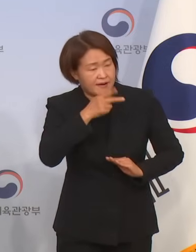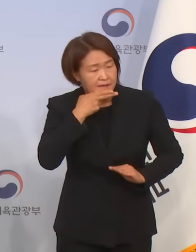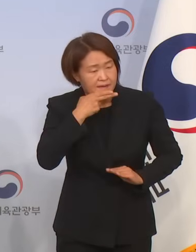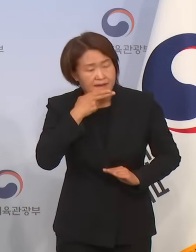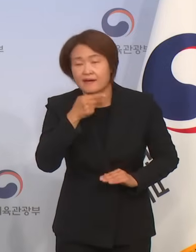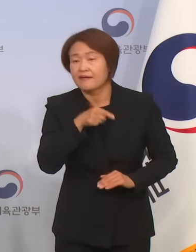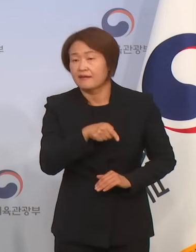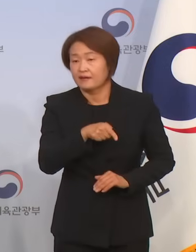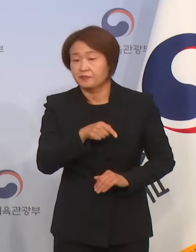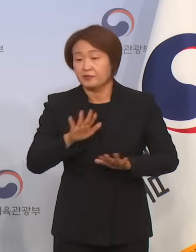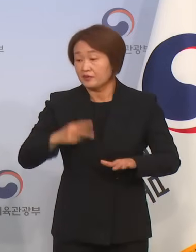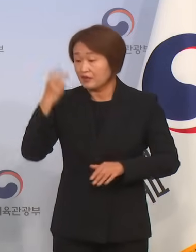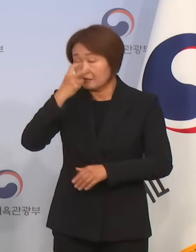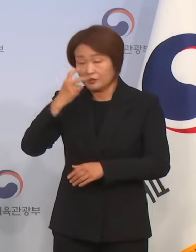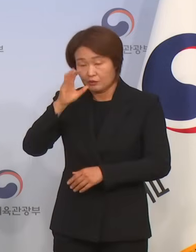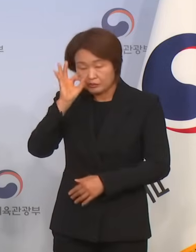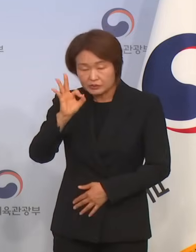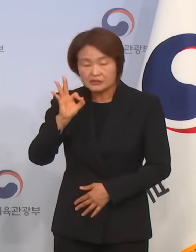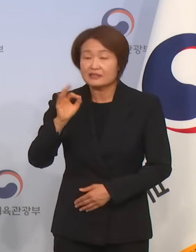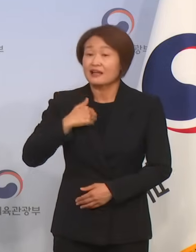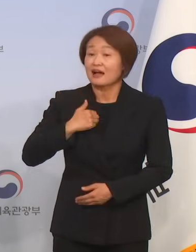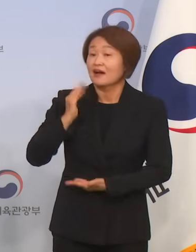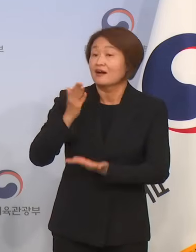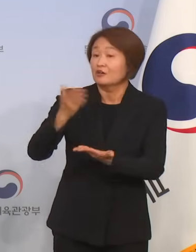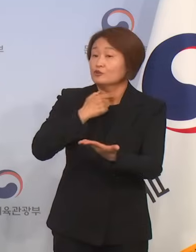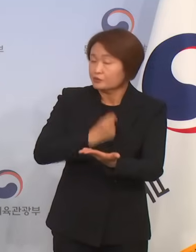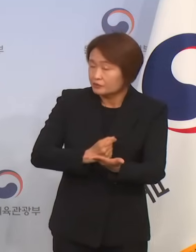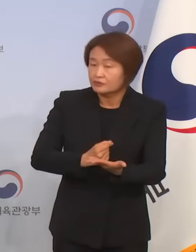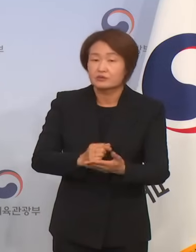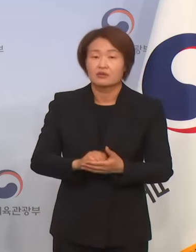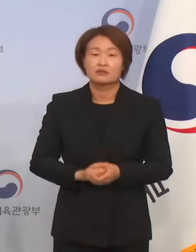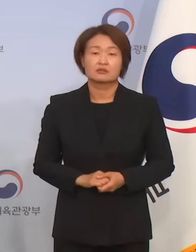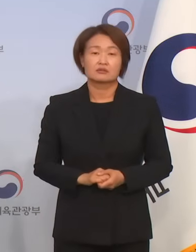즉 문체부에서 이번 감사를 통해서 이야기하고자 하는 바는